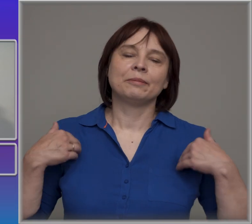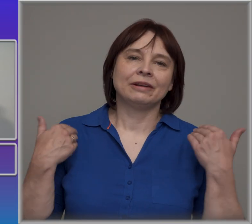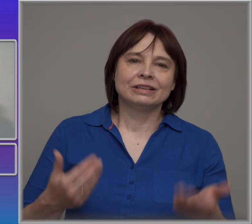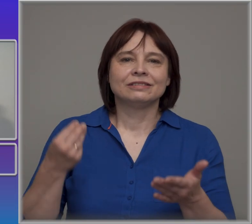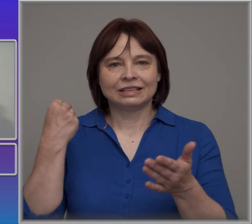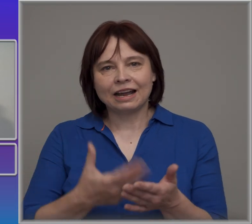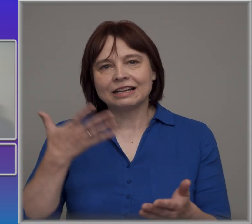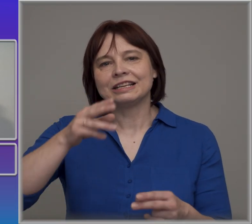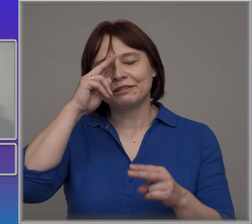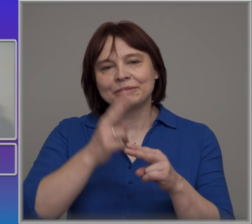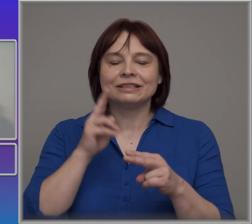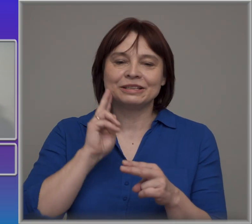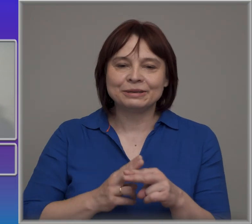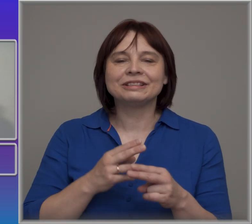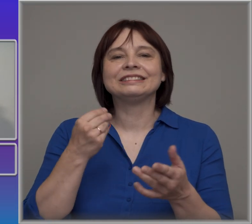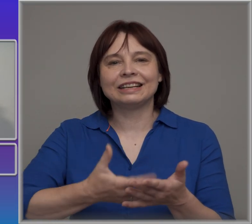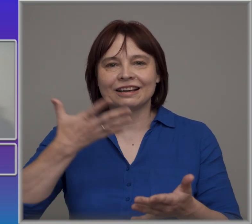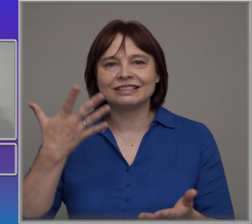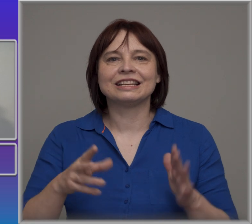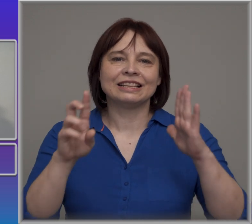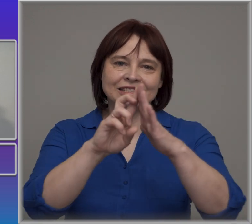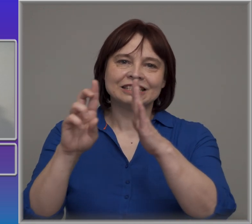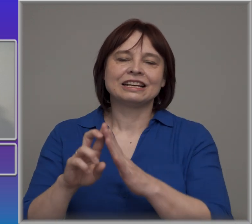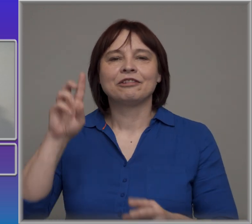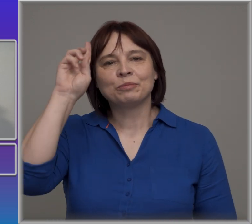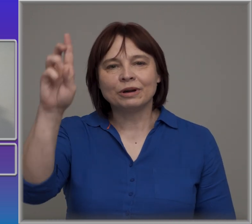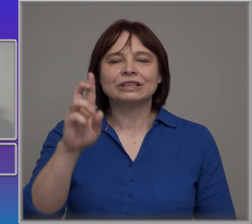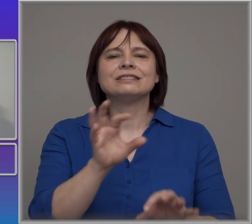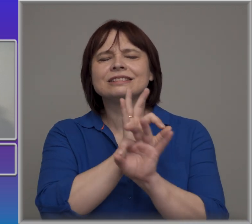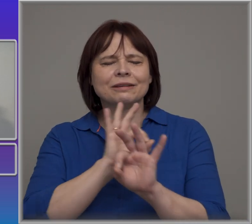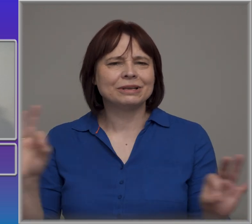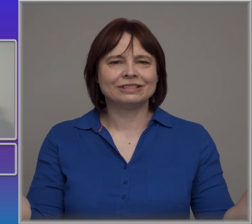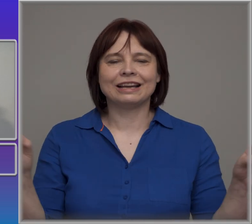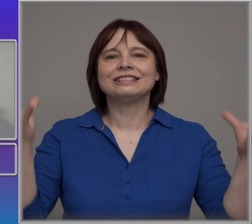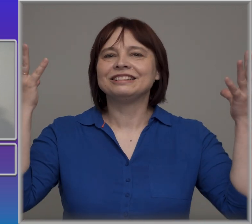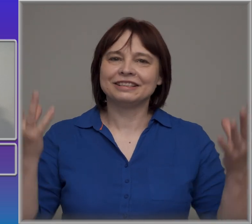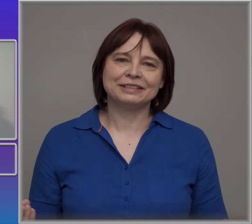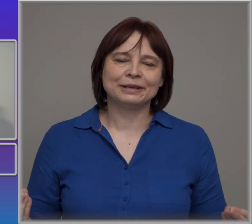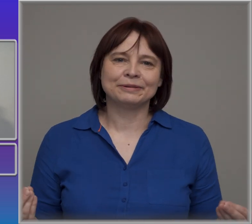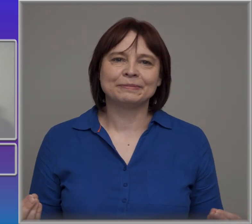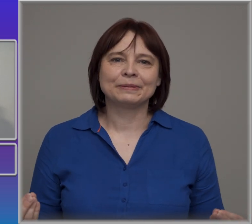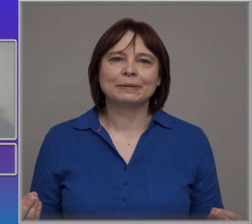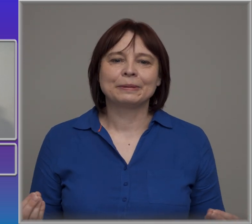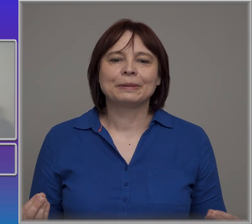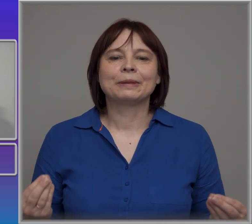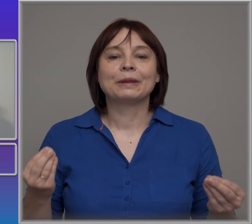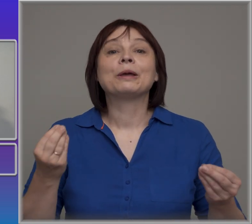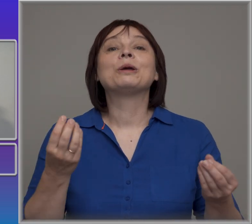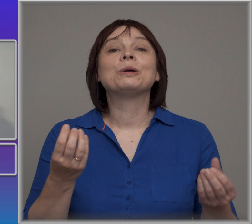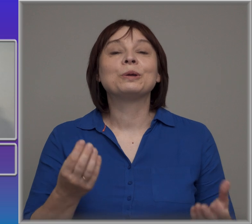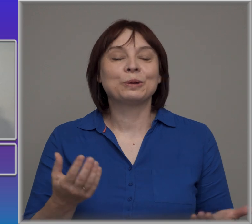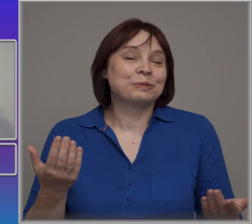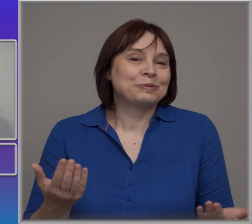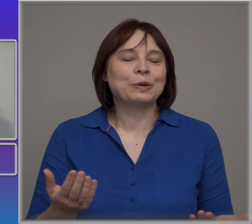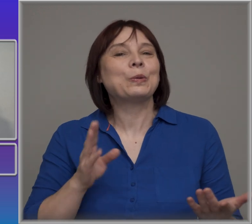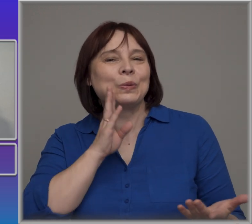Приветствую, драгоценные братья и сестры, драгоценная Церковь Божья. Замечательный день, или еще практически утро, день.